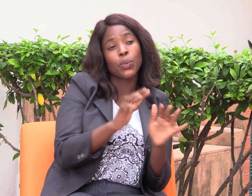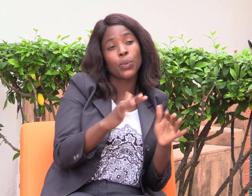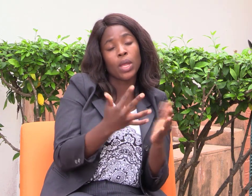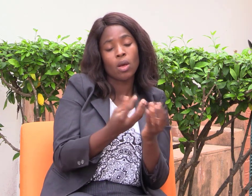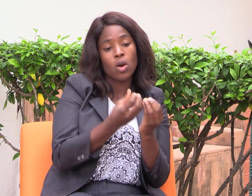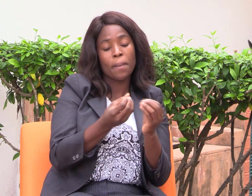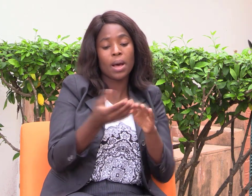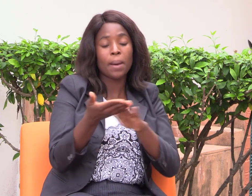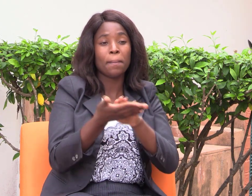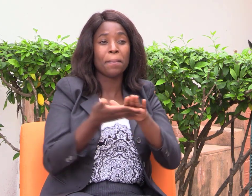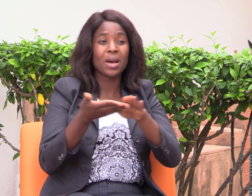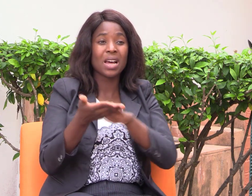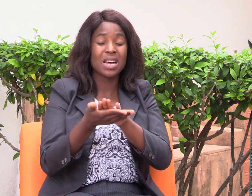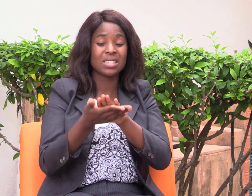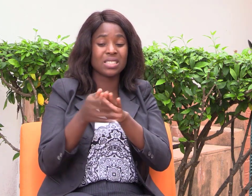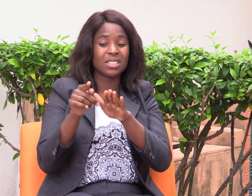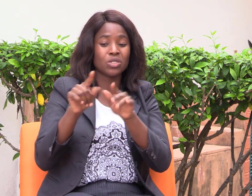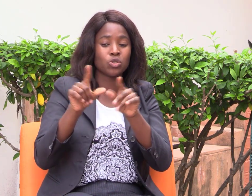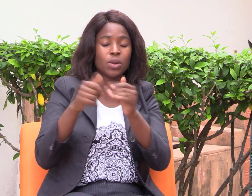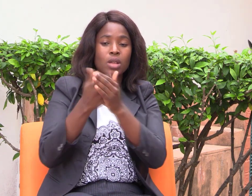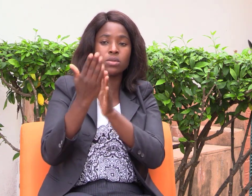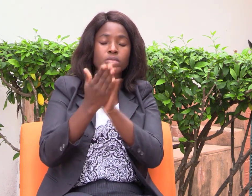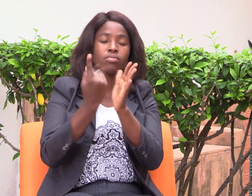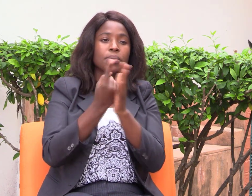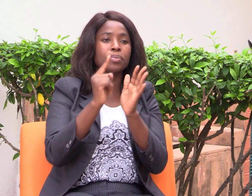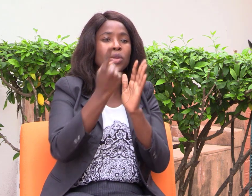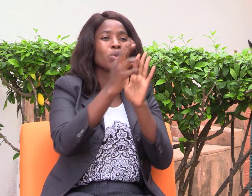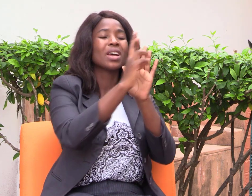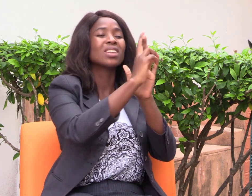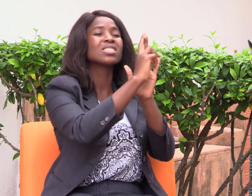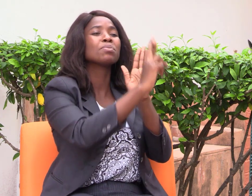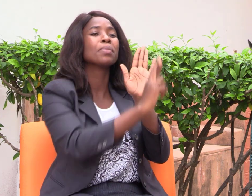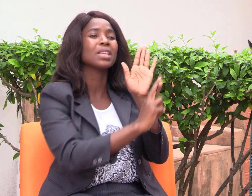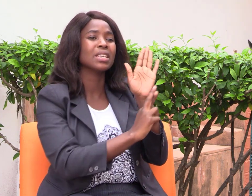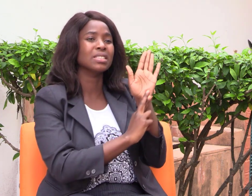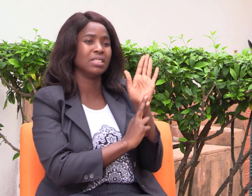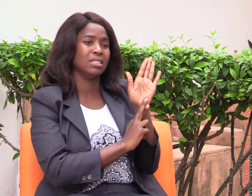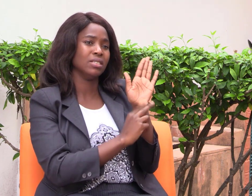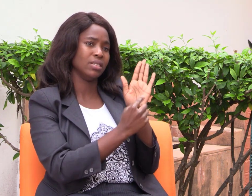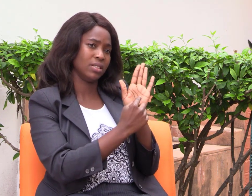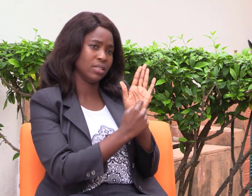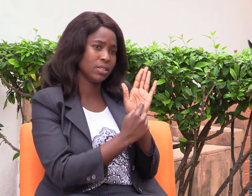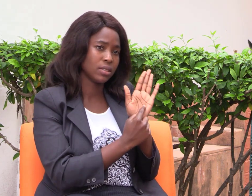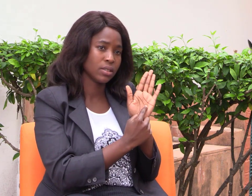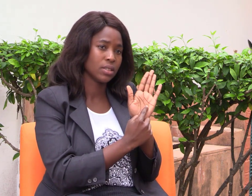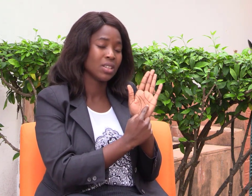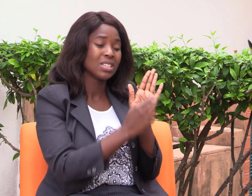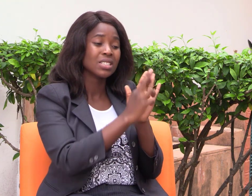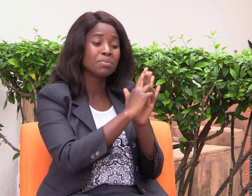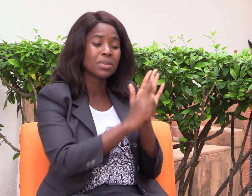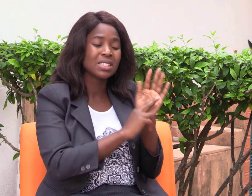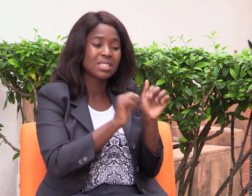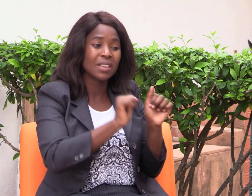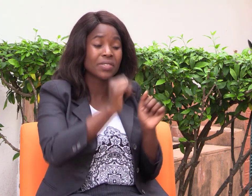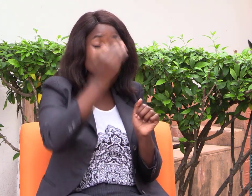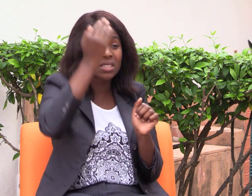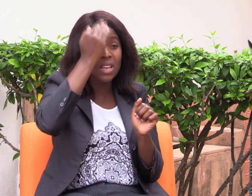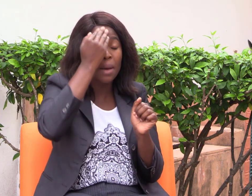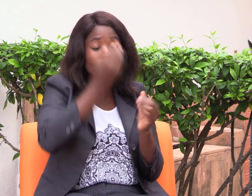sinais, bom, não sei muito bem, mas como primeira base temos que ter o regulamento. Quais são as